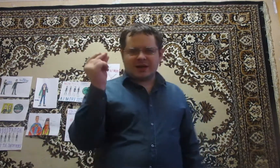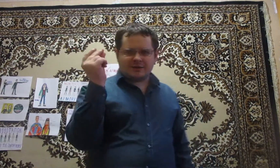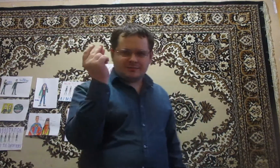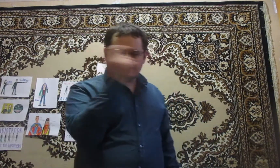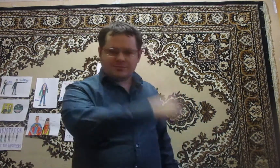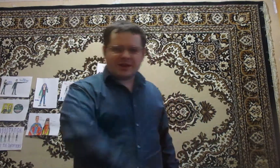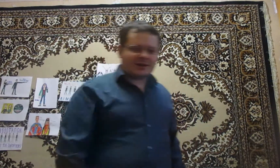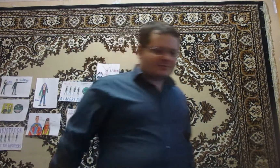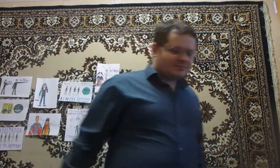Макарам. Поехали.